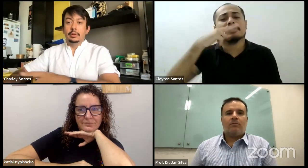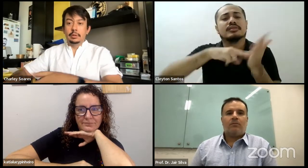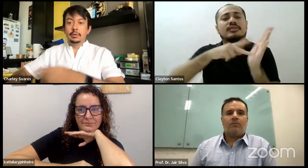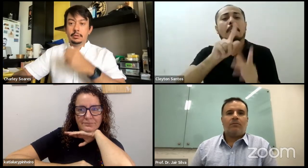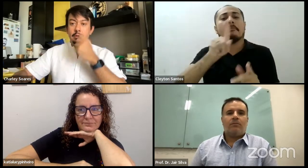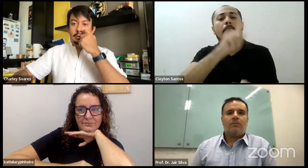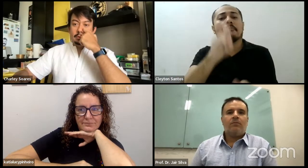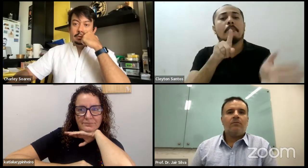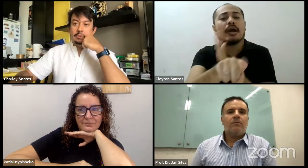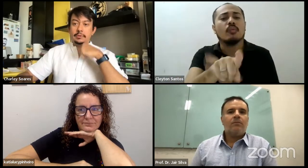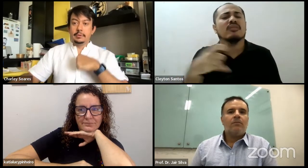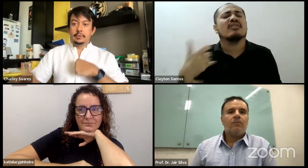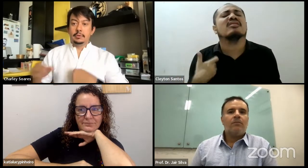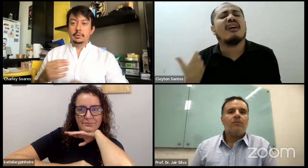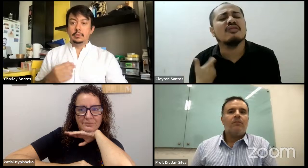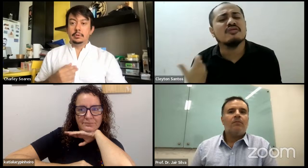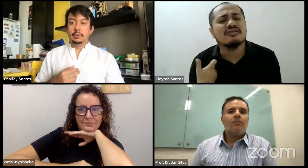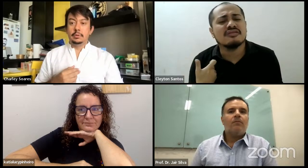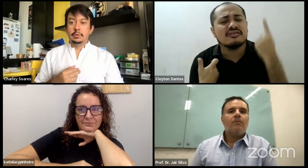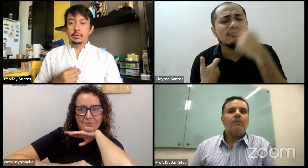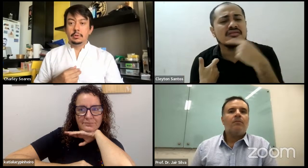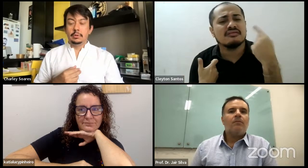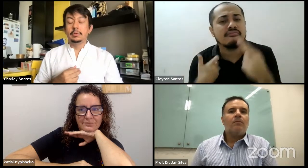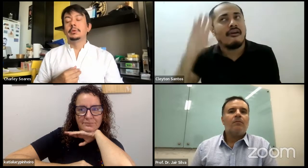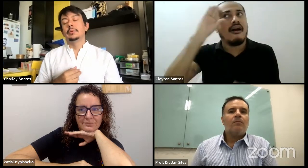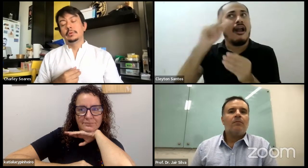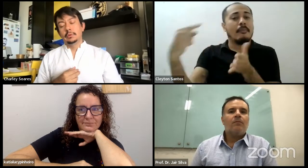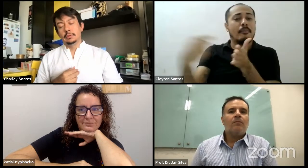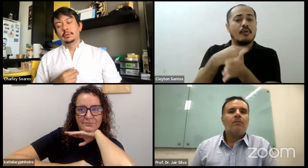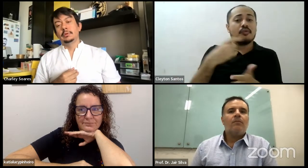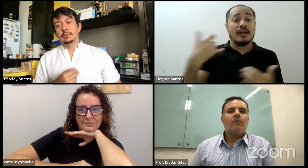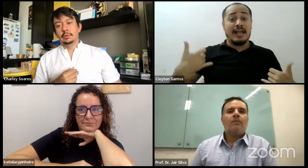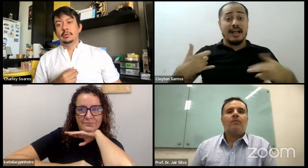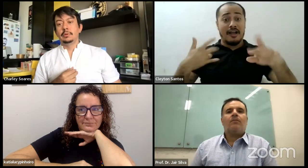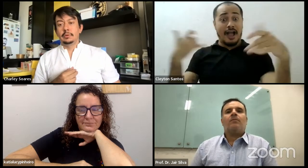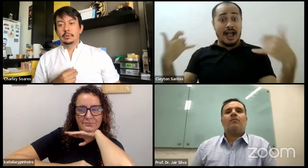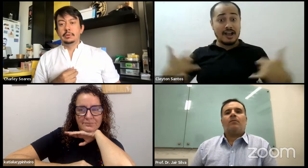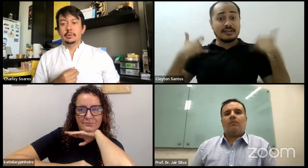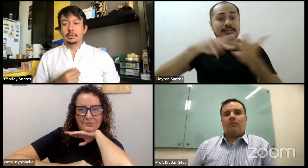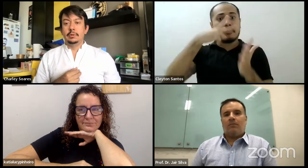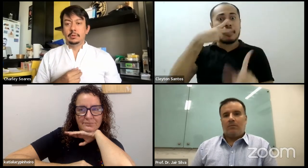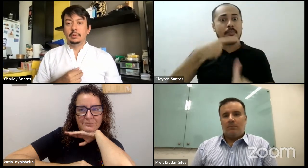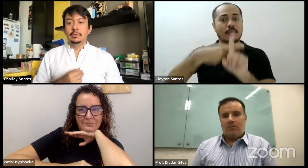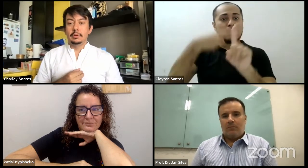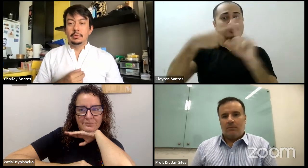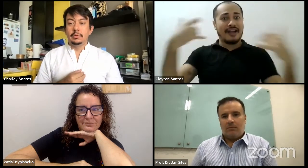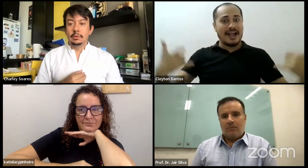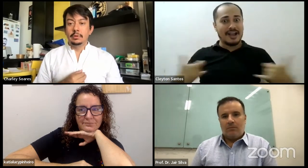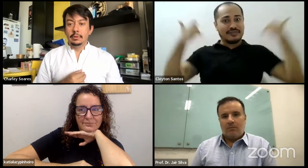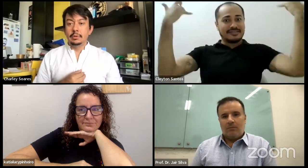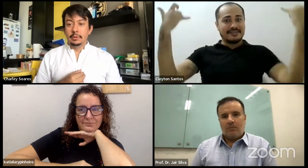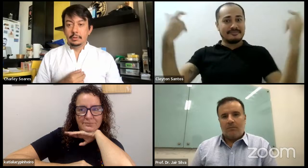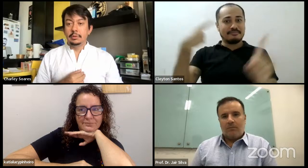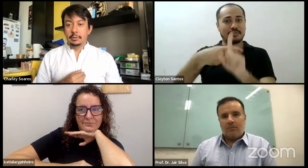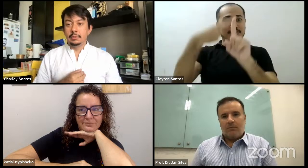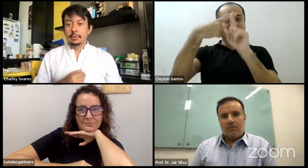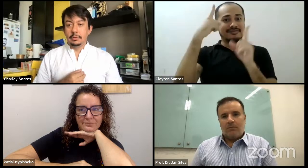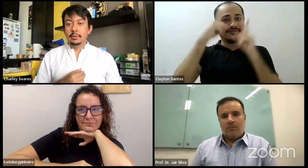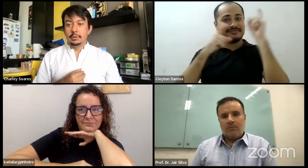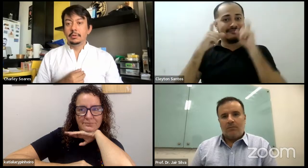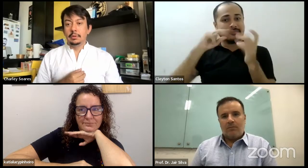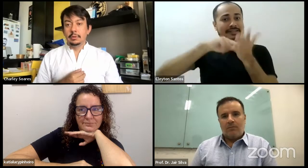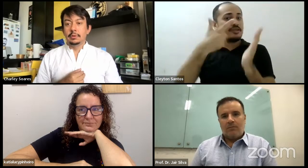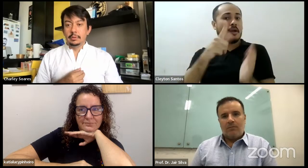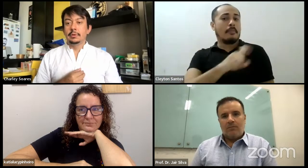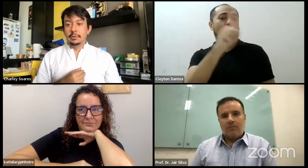minha proposta é que a expressão facial ela muda, né? Quando é uma pergunta, qual a sua idade? É uma expressão